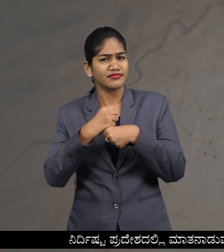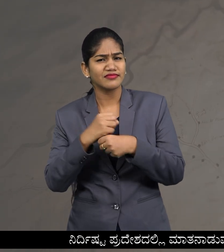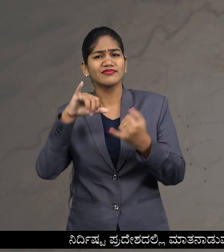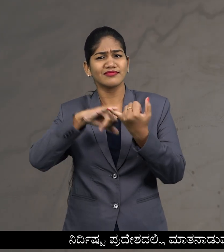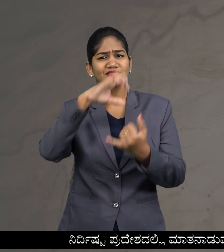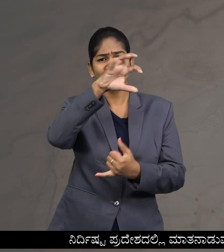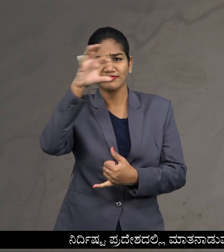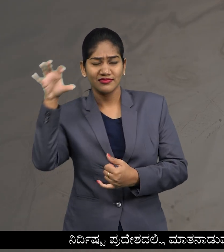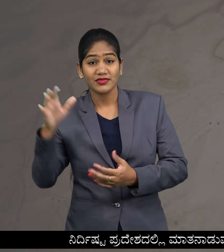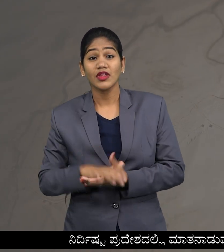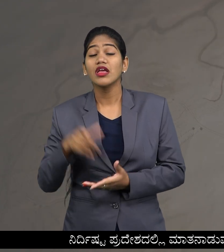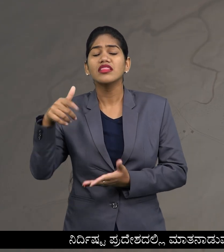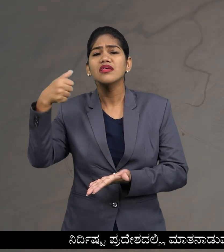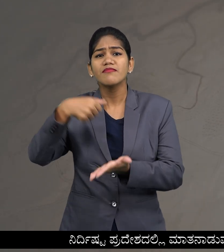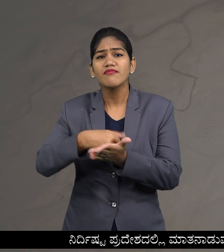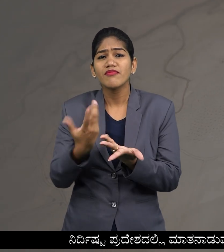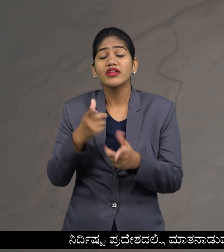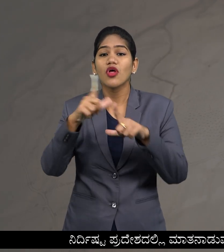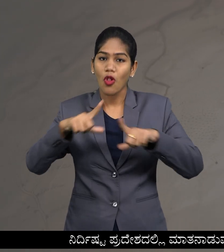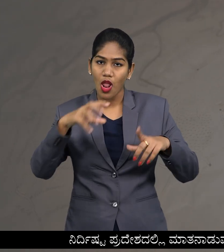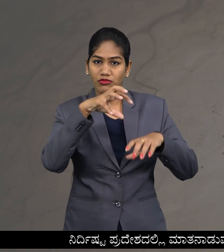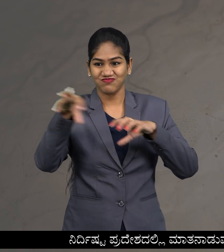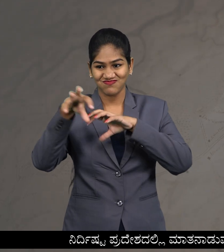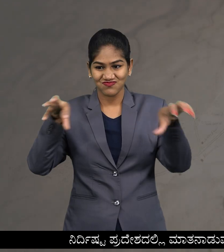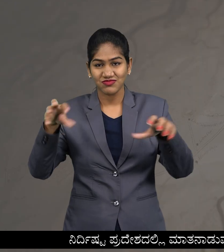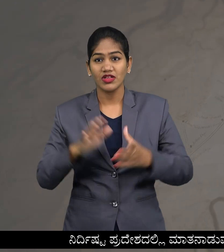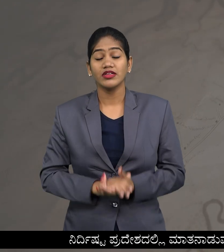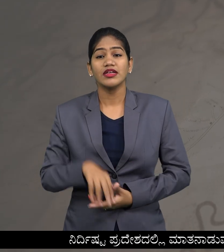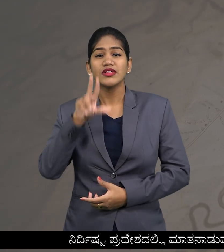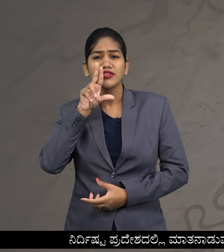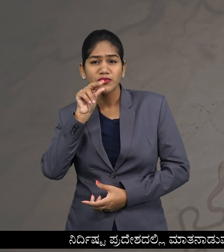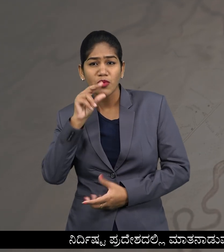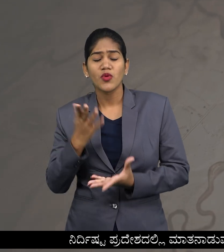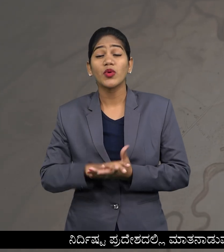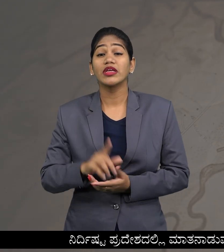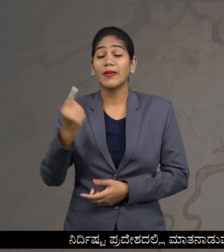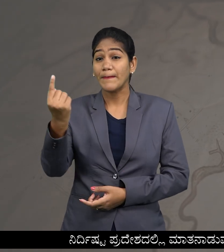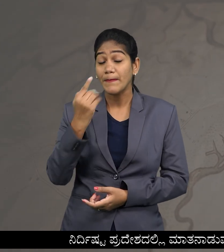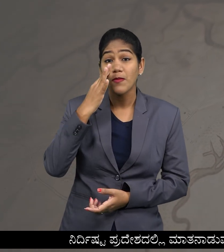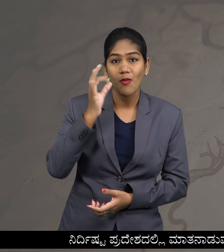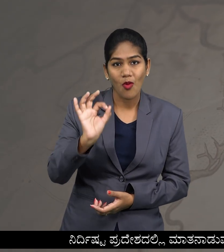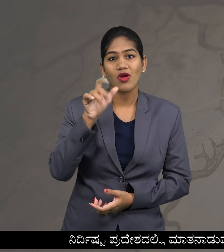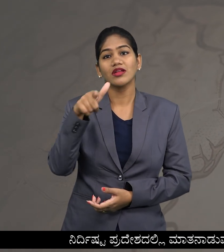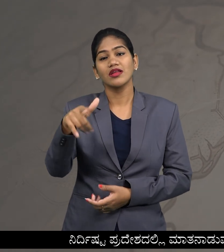ನಿರ್ದಿಷ್ಟ ಪ್ರದೇಶದಲ್ಲಿ ಮಾತನಾಡುವ ಭಾಷೆಯ ಆಧಾರದ ಮೇಲೆ ರಾಜ್ಯಗಳ ರಚನೆ.